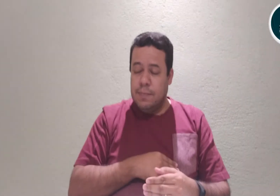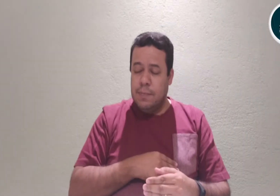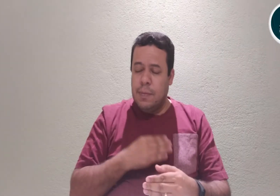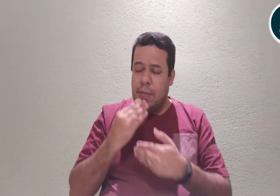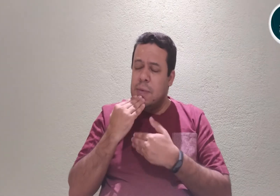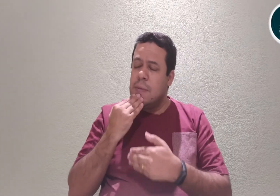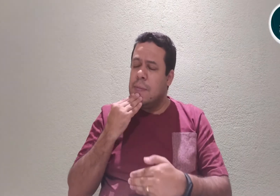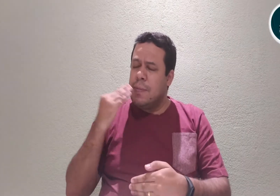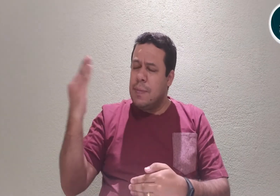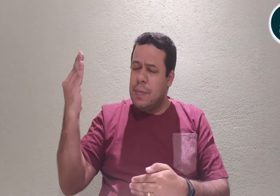misericórdia.